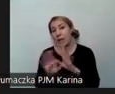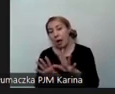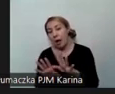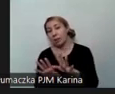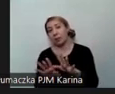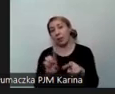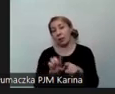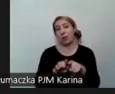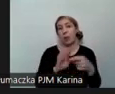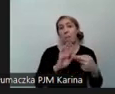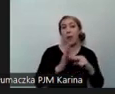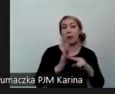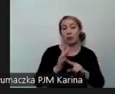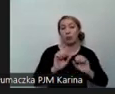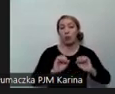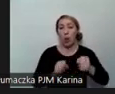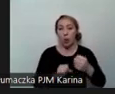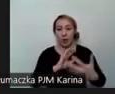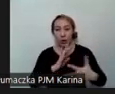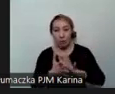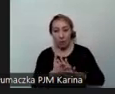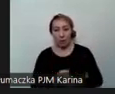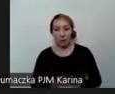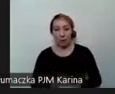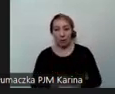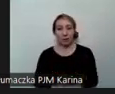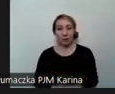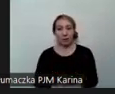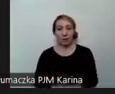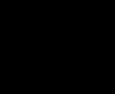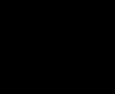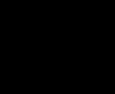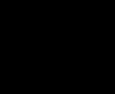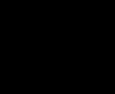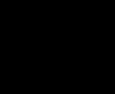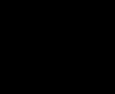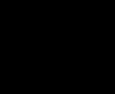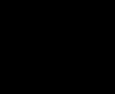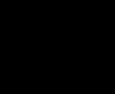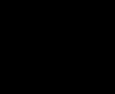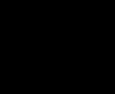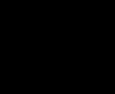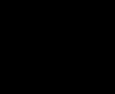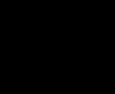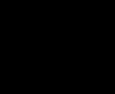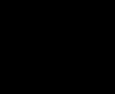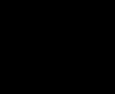planować oddziaływania rehabilitacyjne.